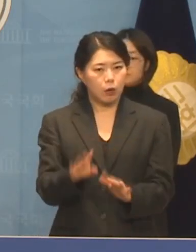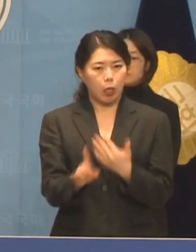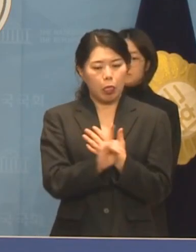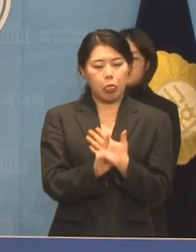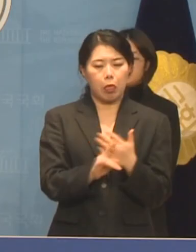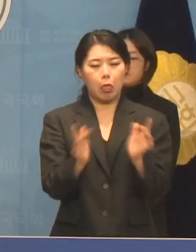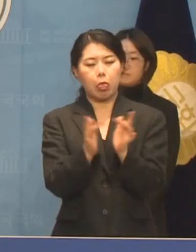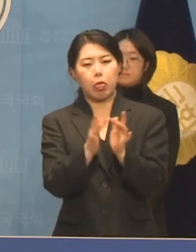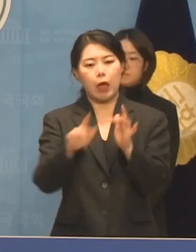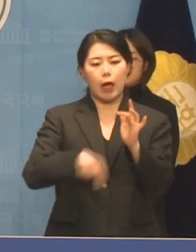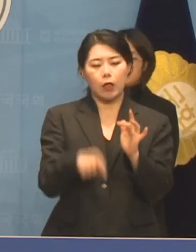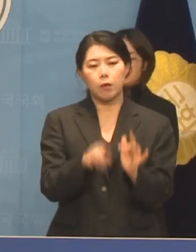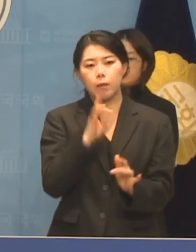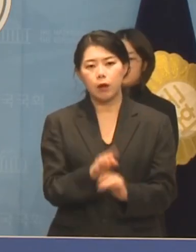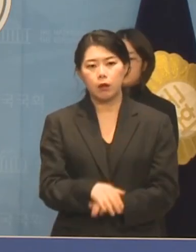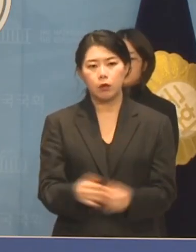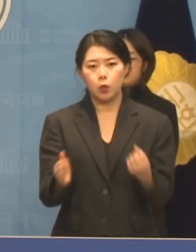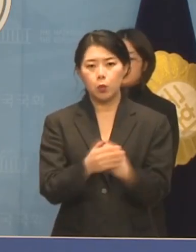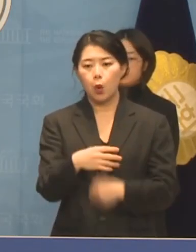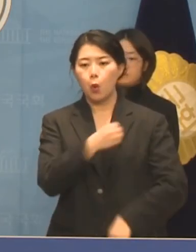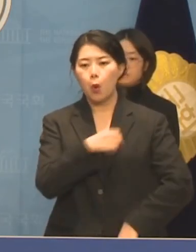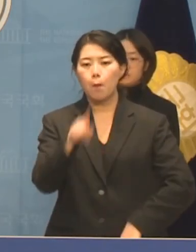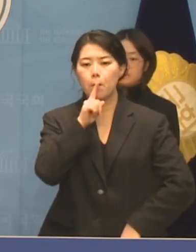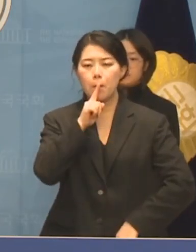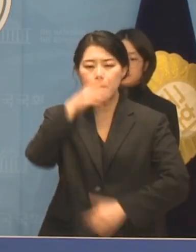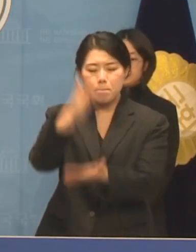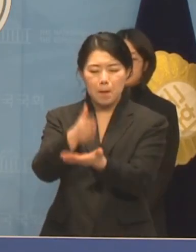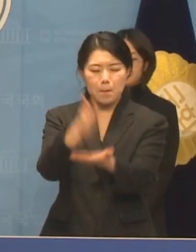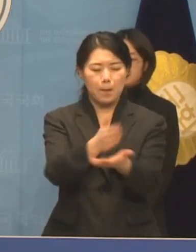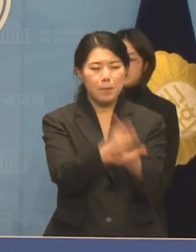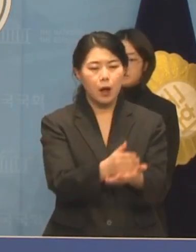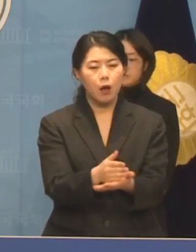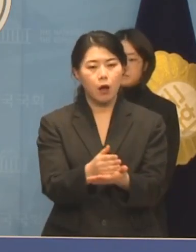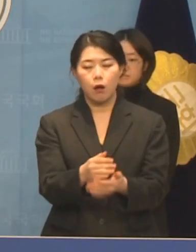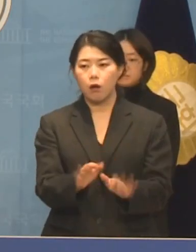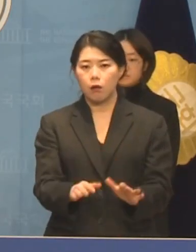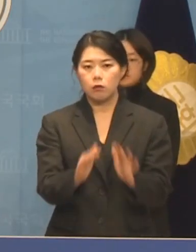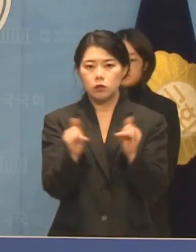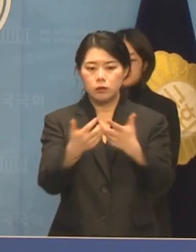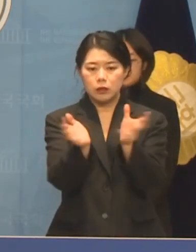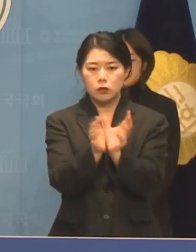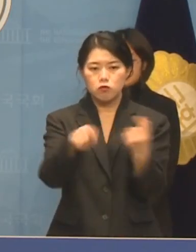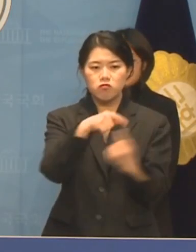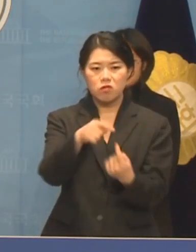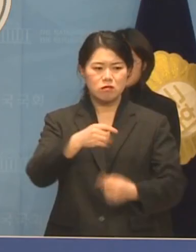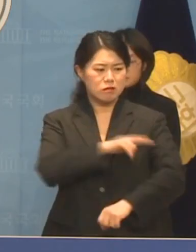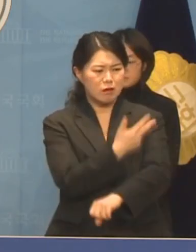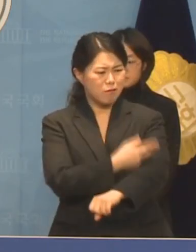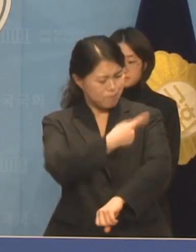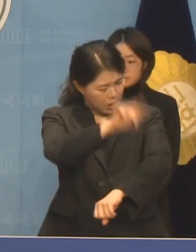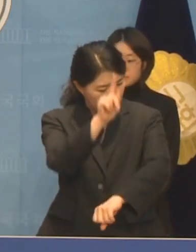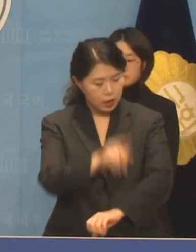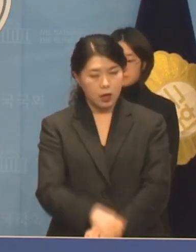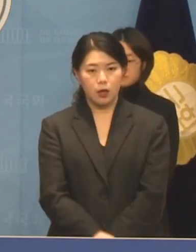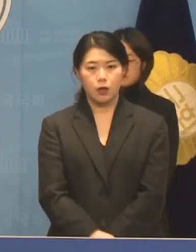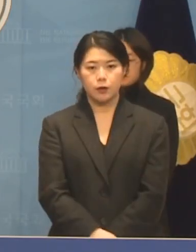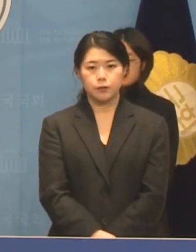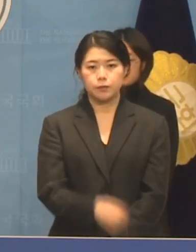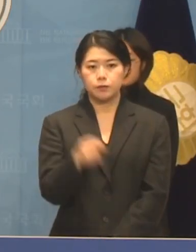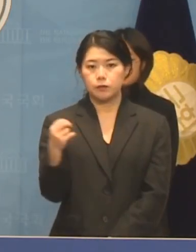뒤에 숨어서 회원 목소리를 통제하려는 카라 사측은 시민단체 운영 자격이 없습니다.